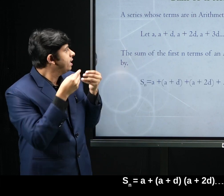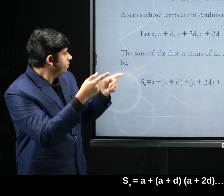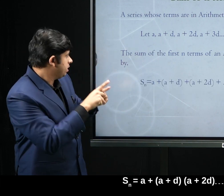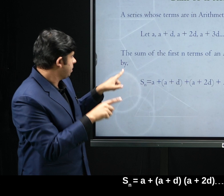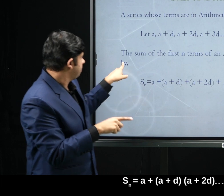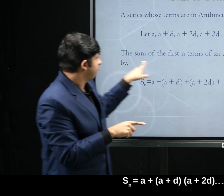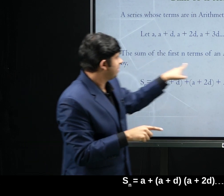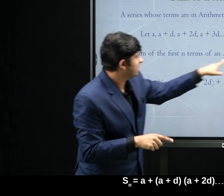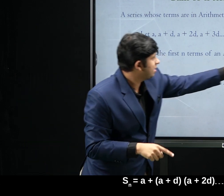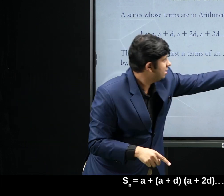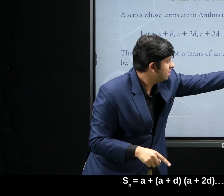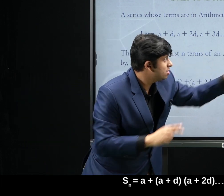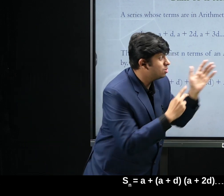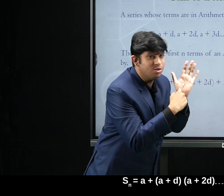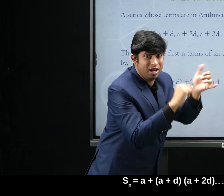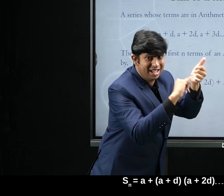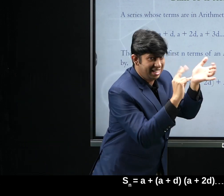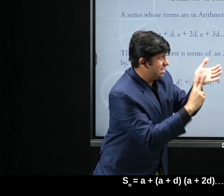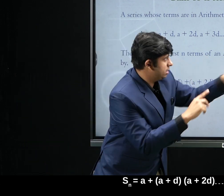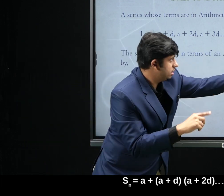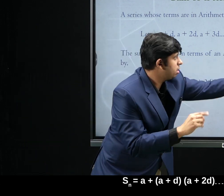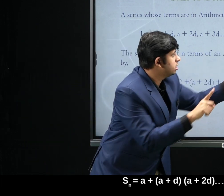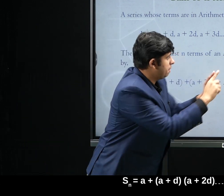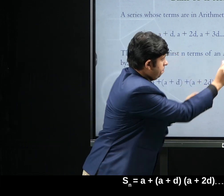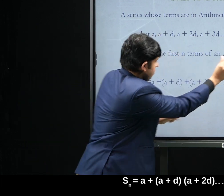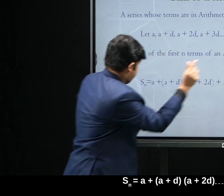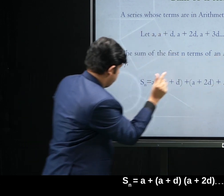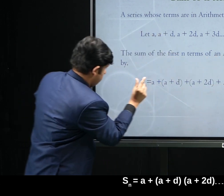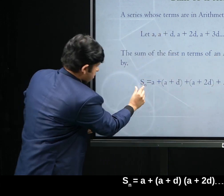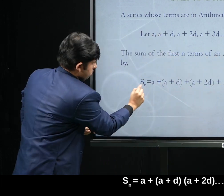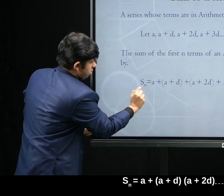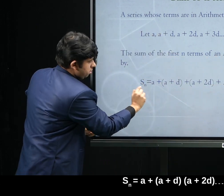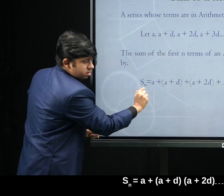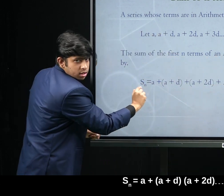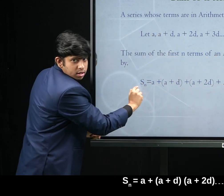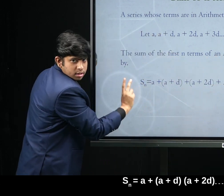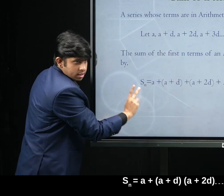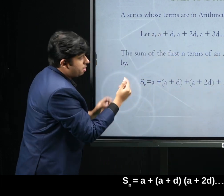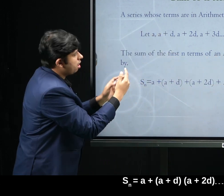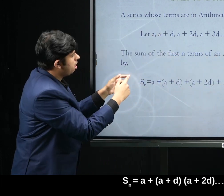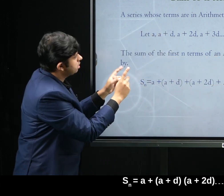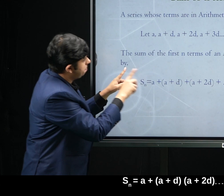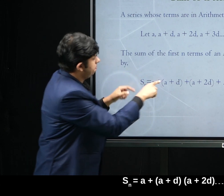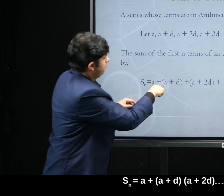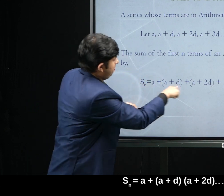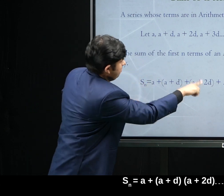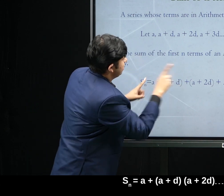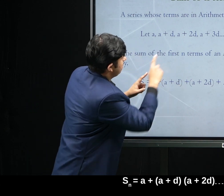Sn A ప్లస్ D ఇంటూ A ప్లస్ 2D అండ్ సో ఆన్.